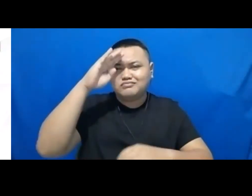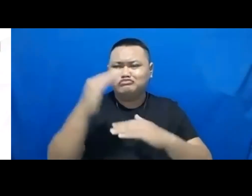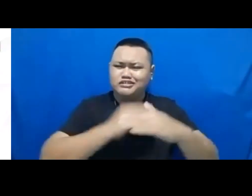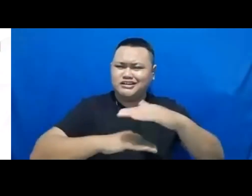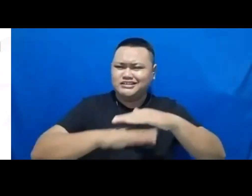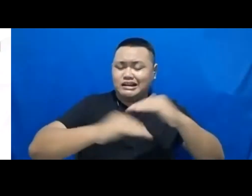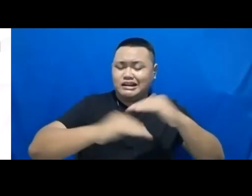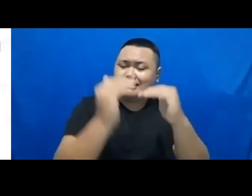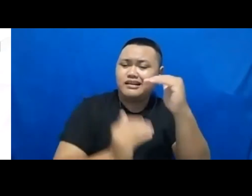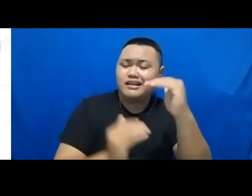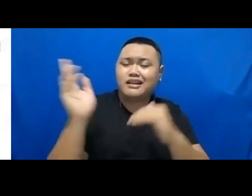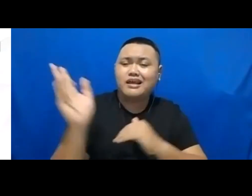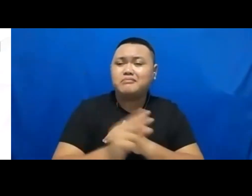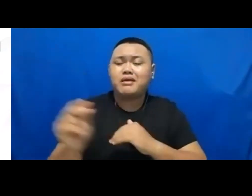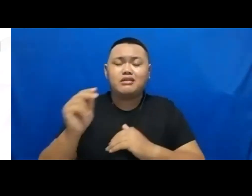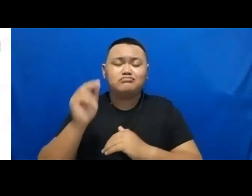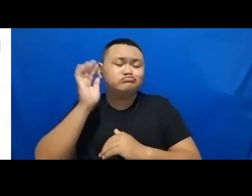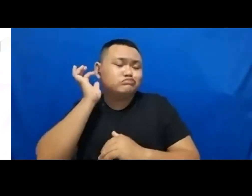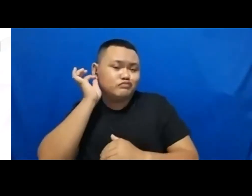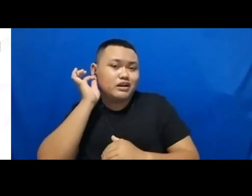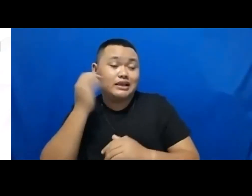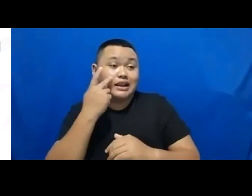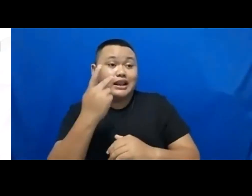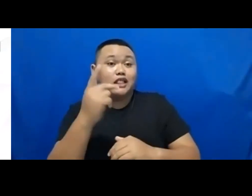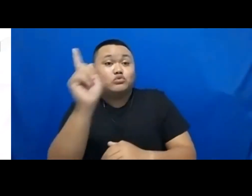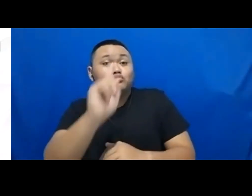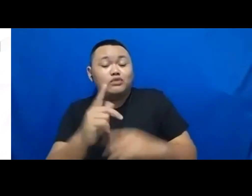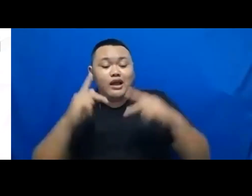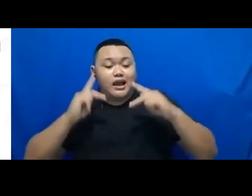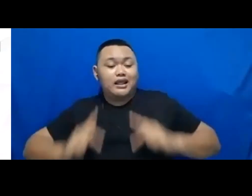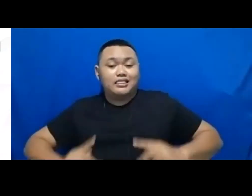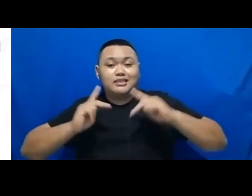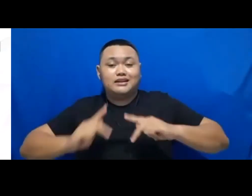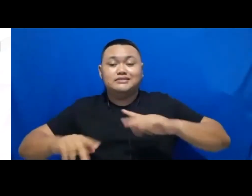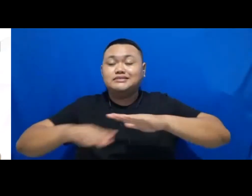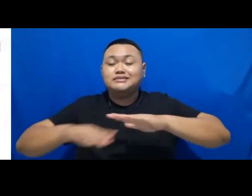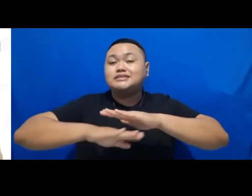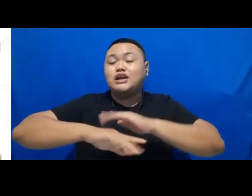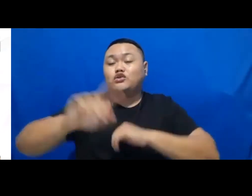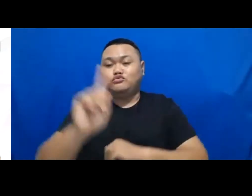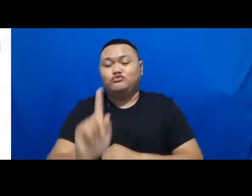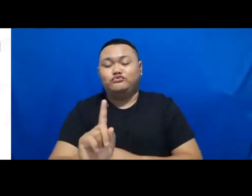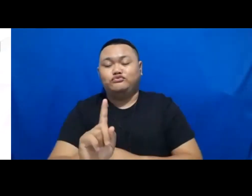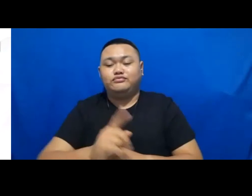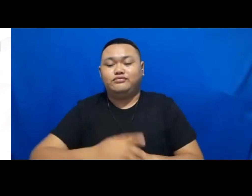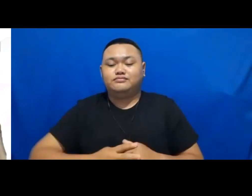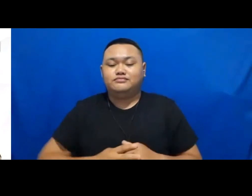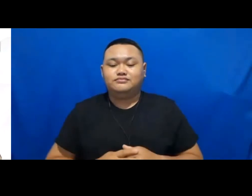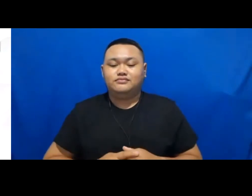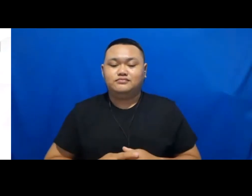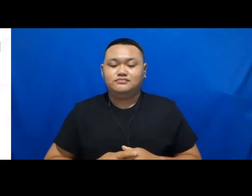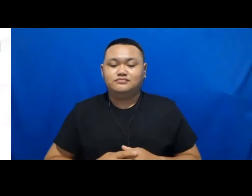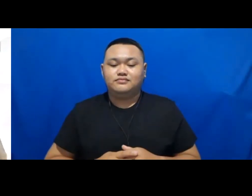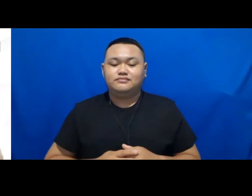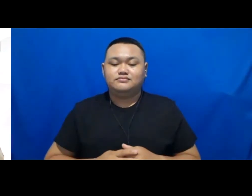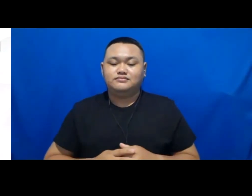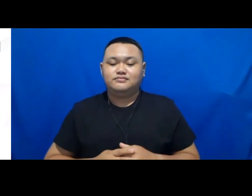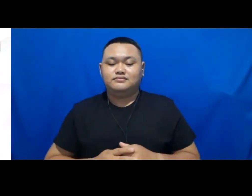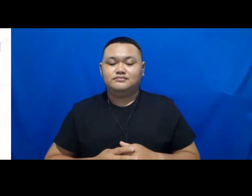upacara mengadakan deklarasi bersama. Filmnya saya sudah kirim ke Save the Children, yaitu deklarasi